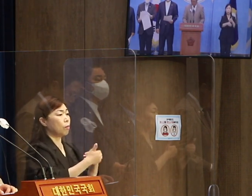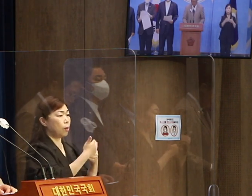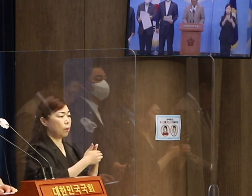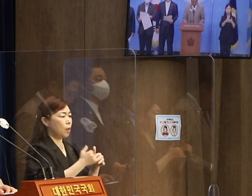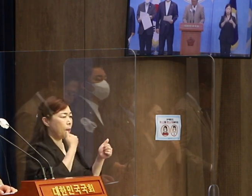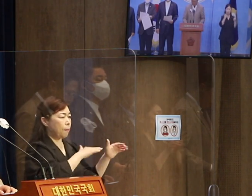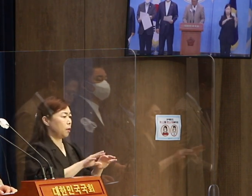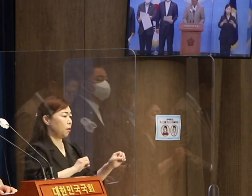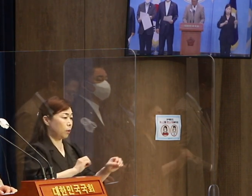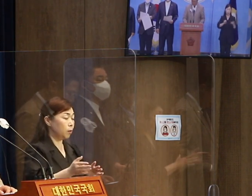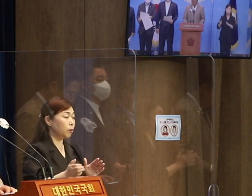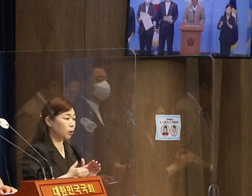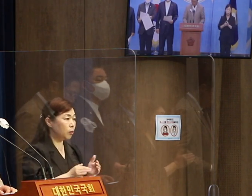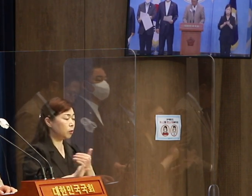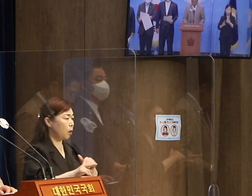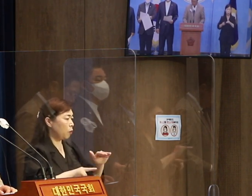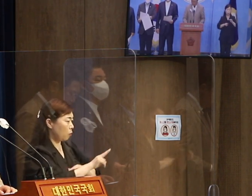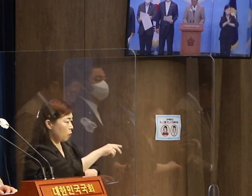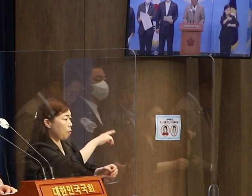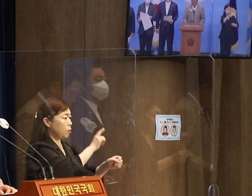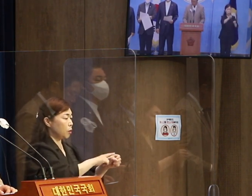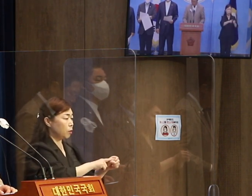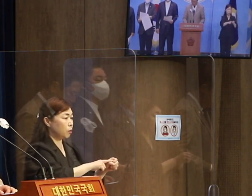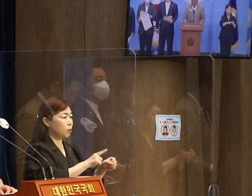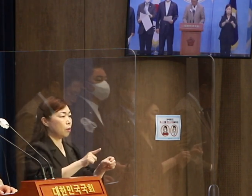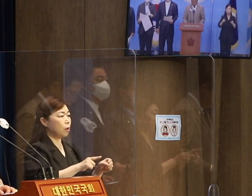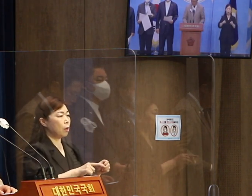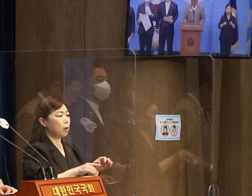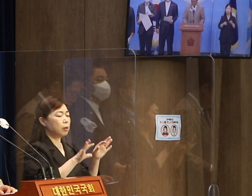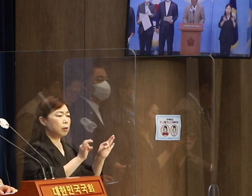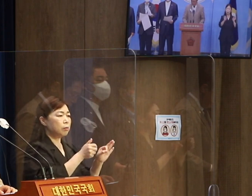유기했습니다. 이후 도주 목적으로 김책항에